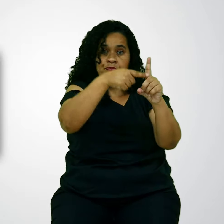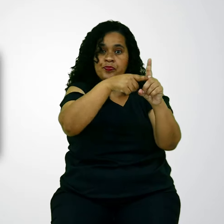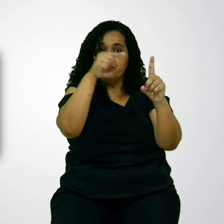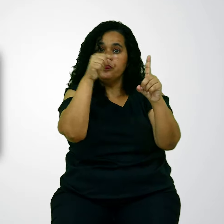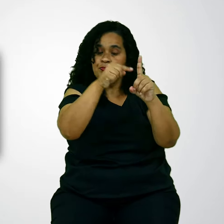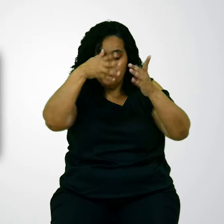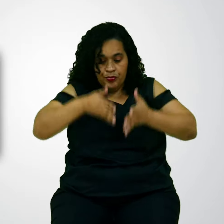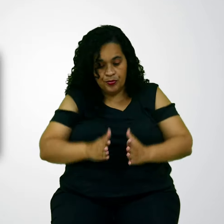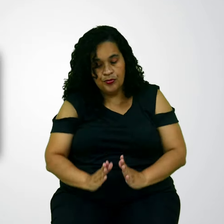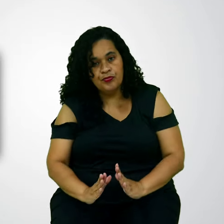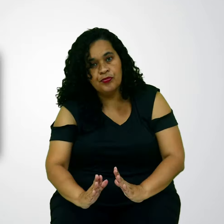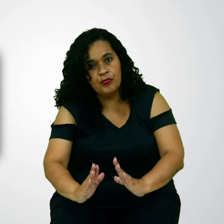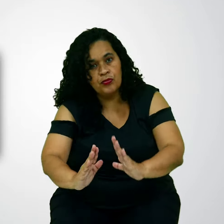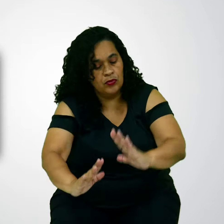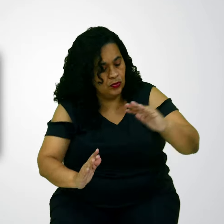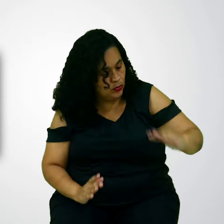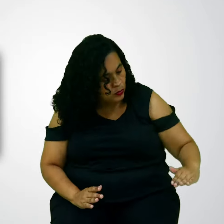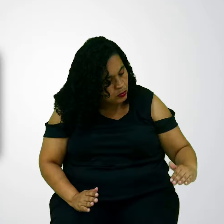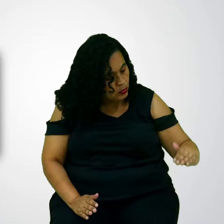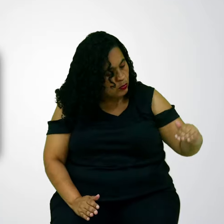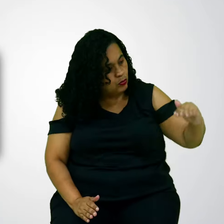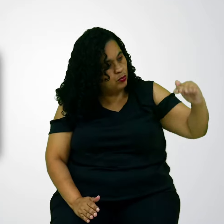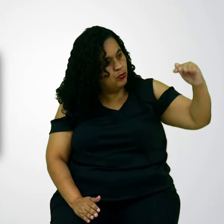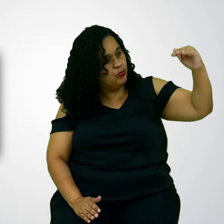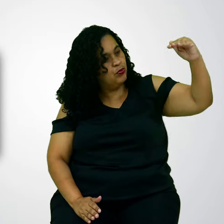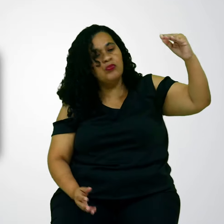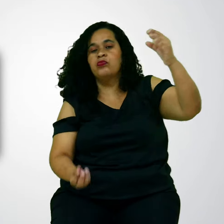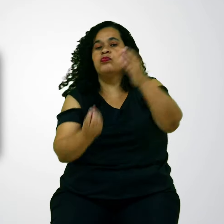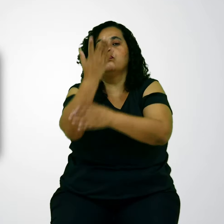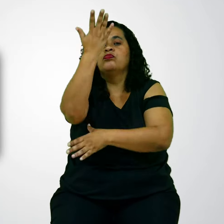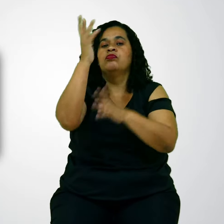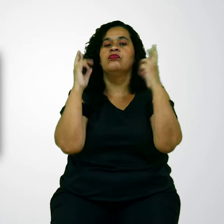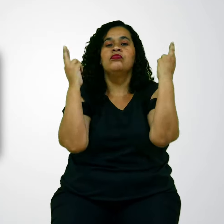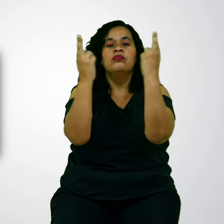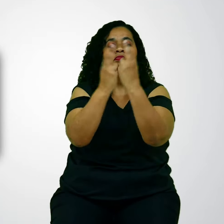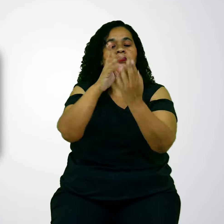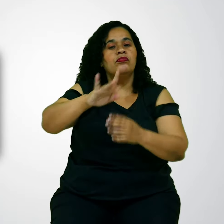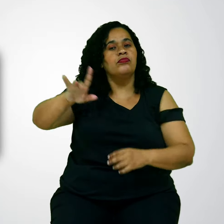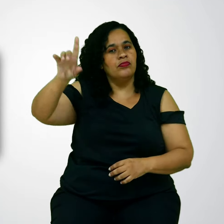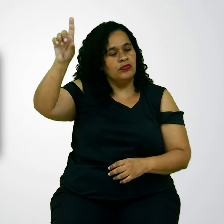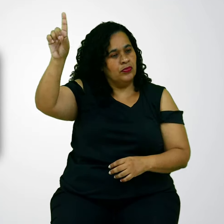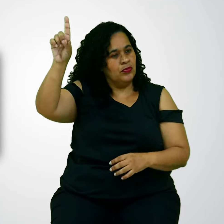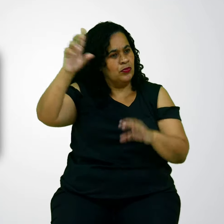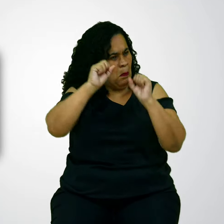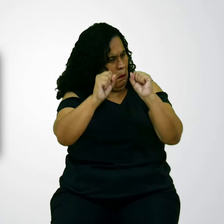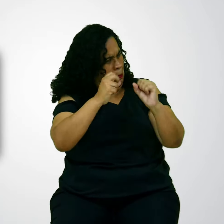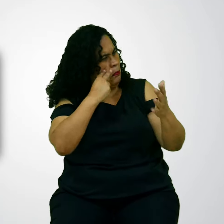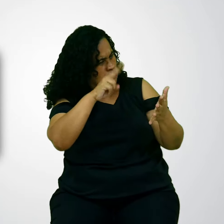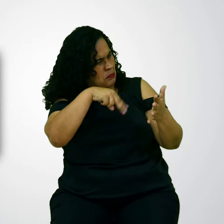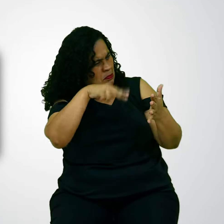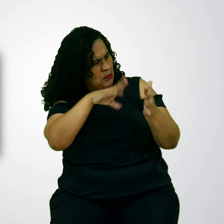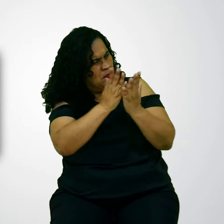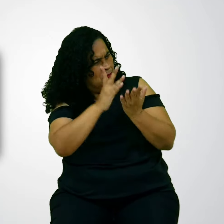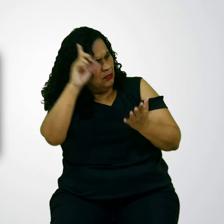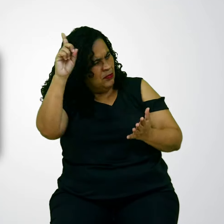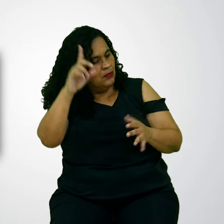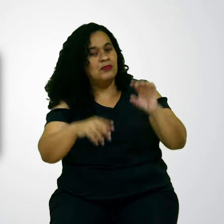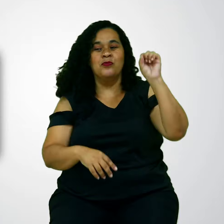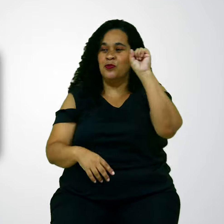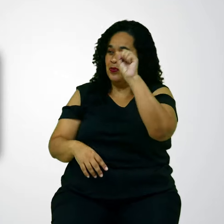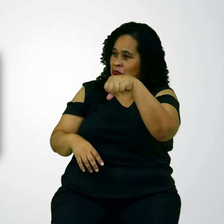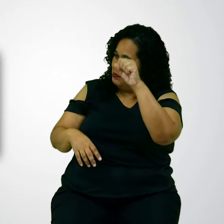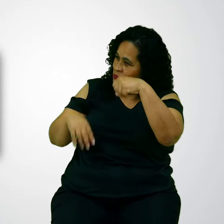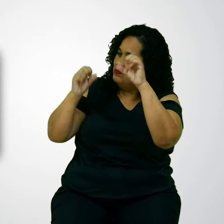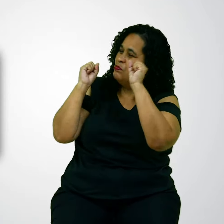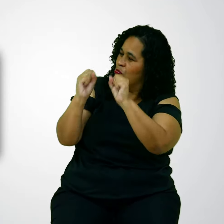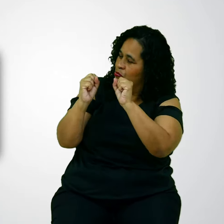ministério o reino de Deus. Tem um texto e a gente tem tempo para fazer uma leitura? Tem tempo sim, pastor. Então eu vou efetuar uma leitura aqui.